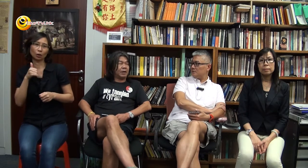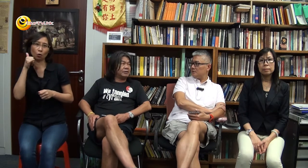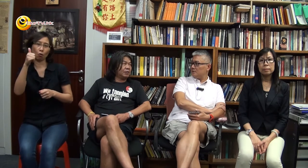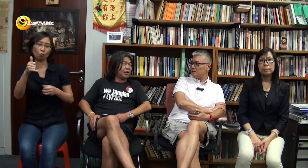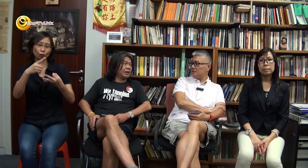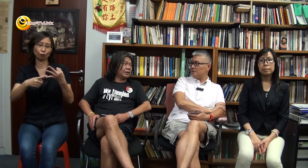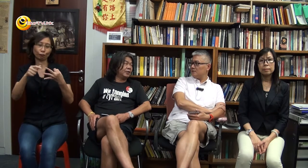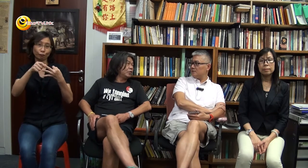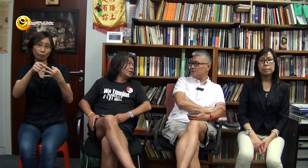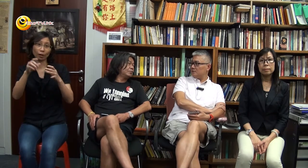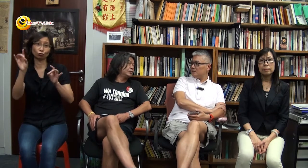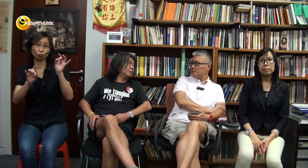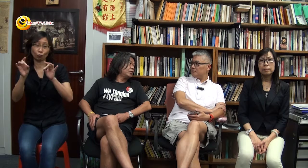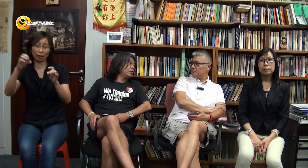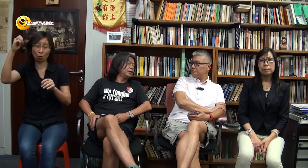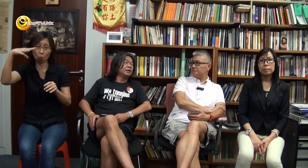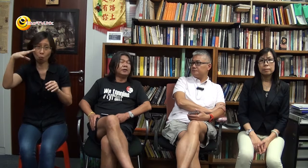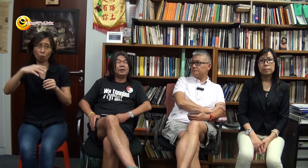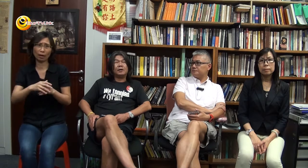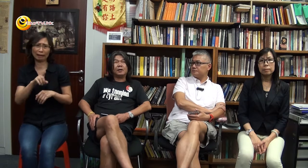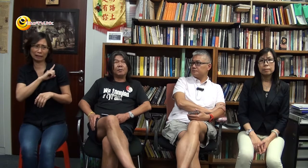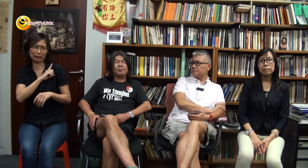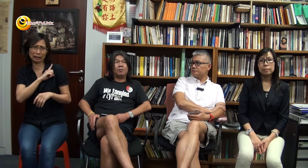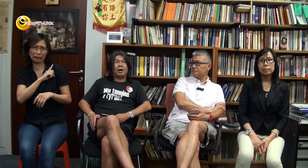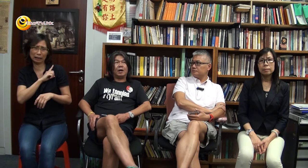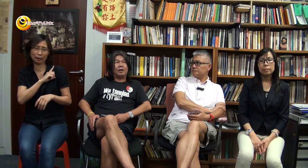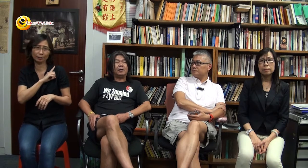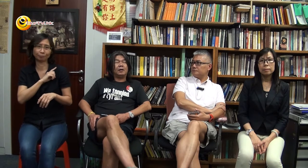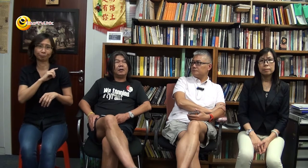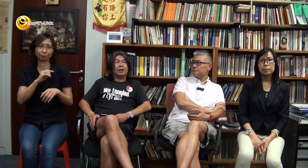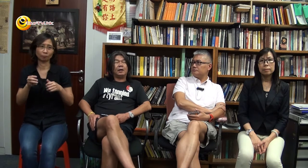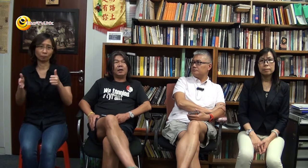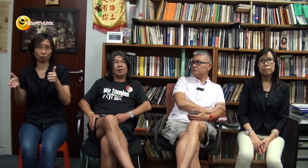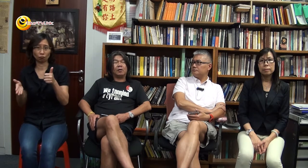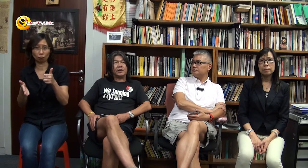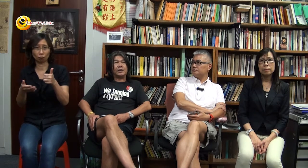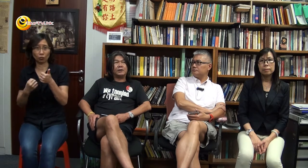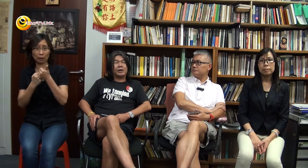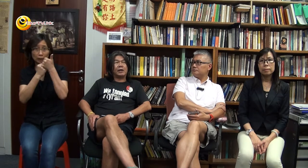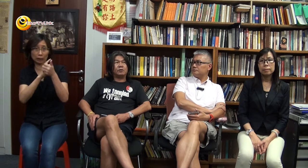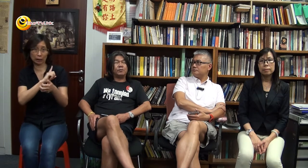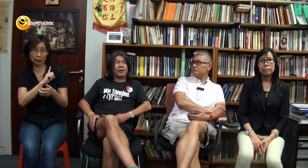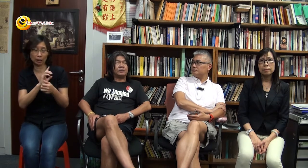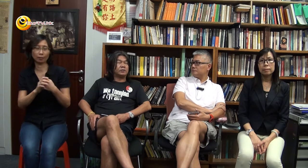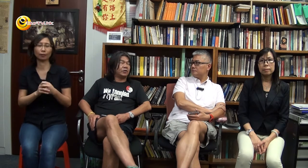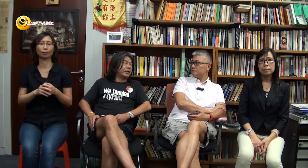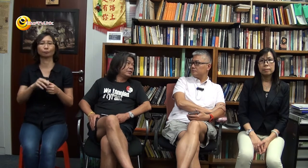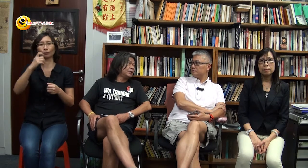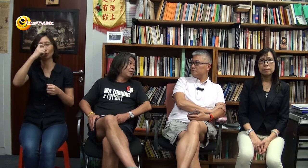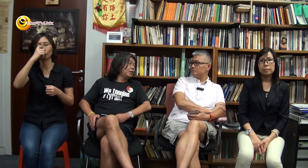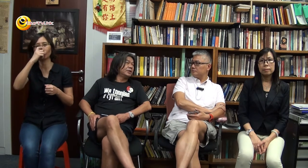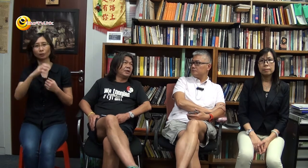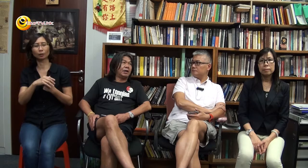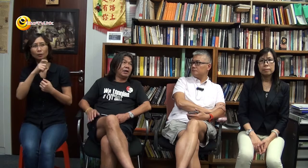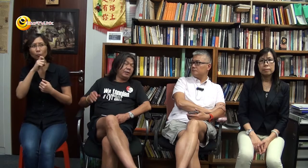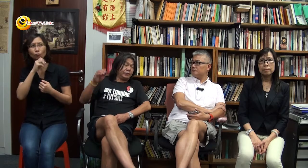瓜自賣自誇咧，其實呢個好尋常。 嗯。 咁係咪話這個梁振英已經係準備垂死